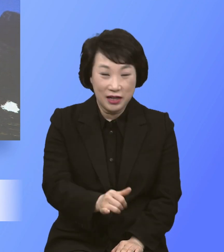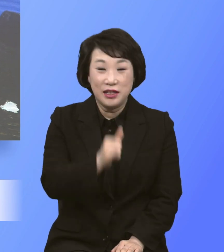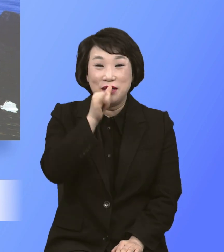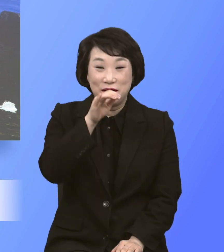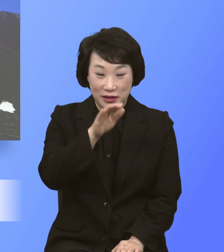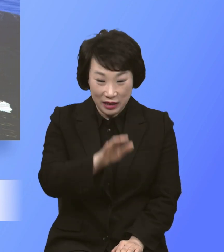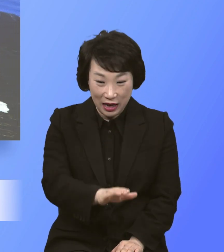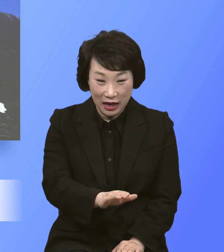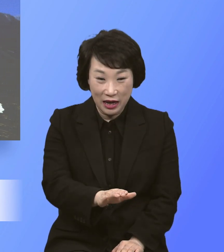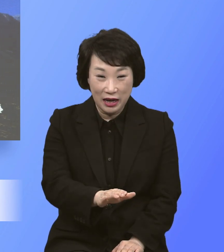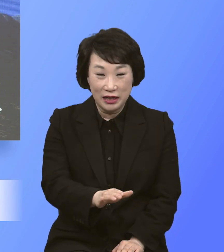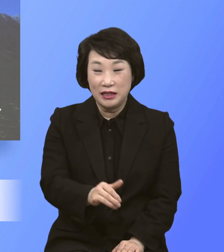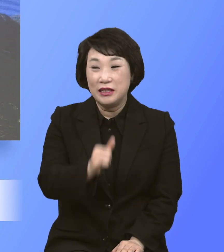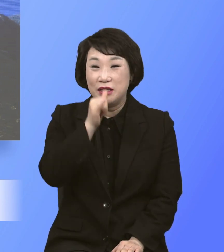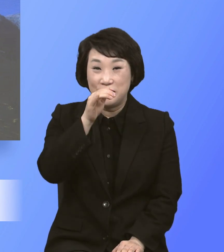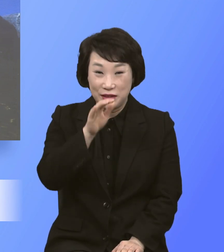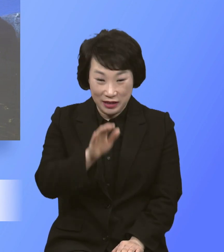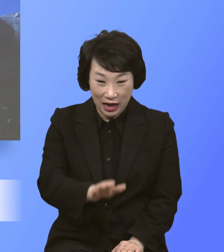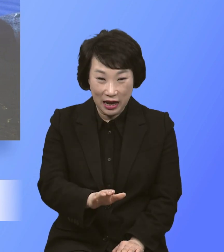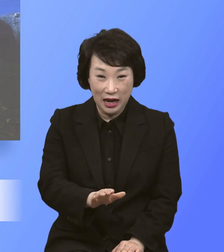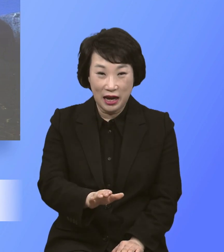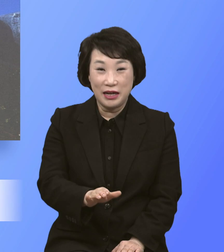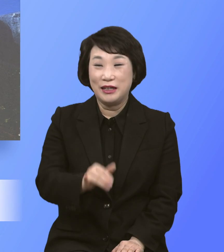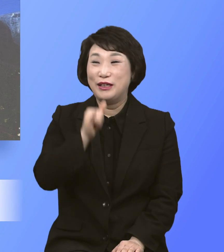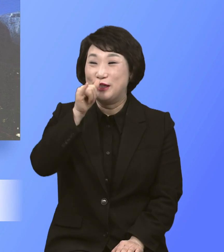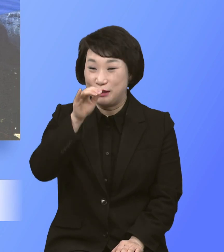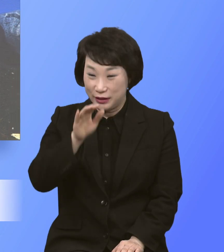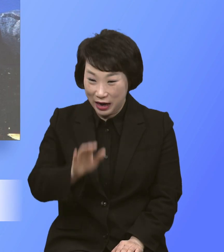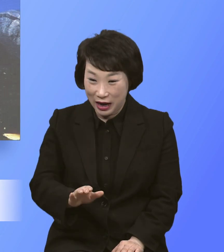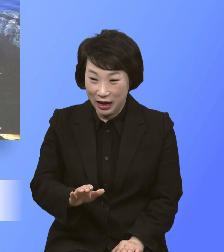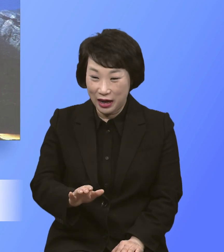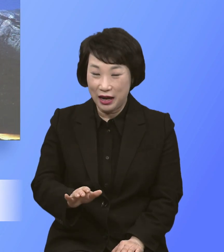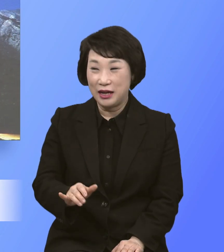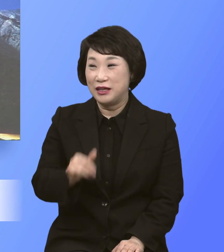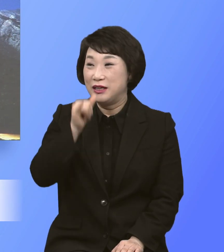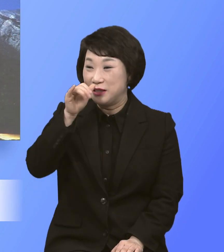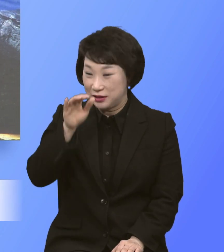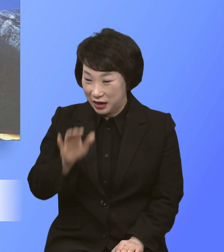있으라 있으라 있으라